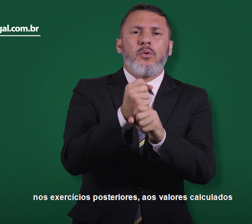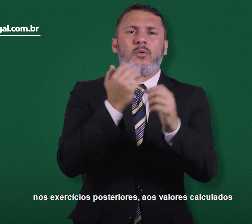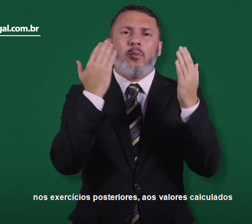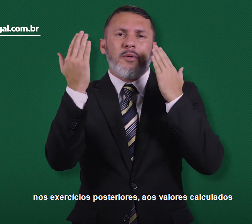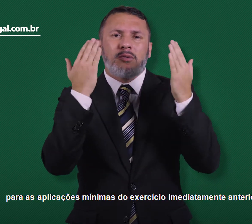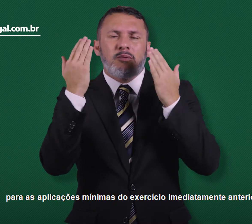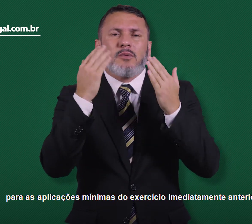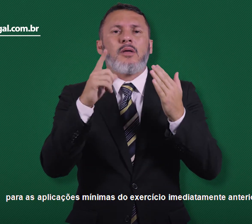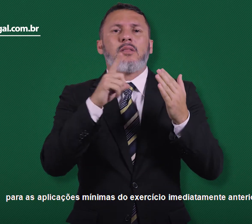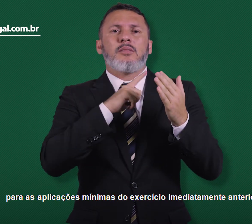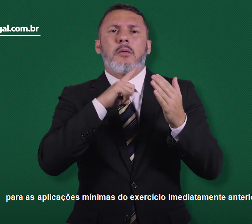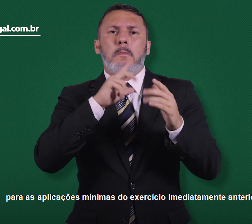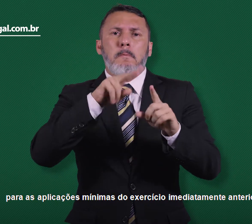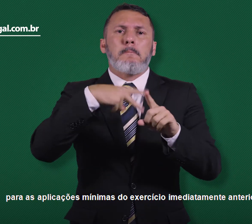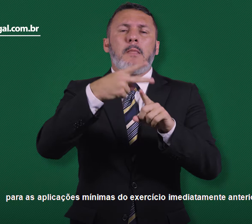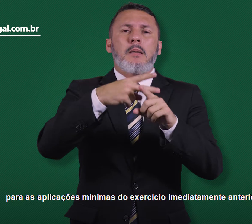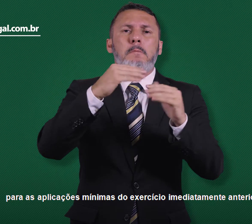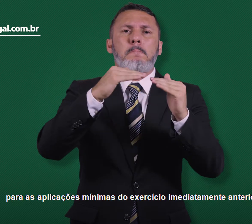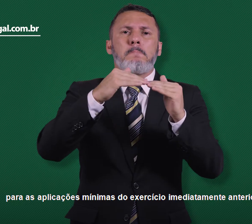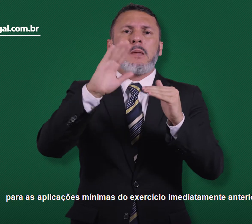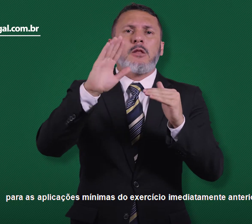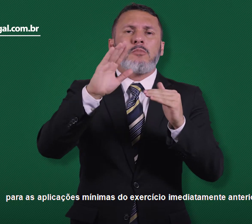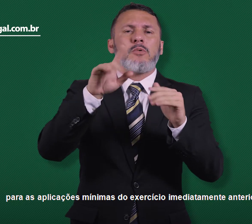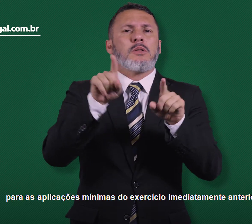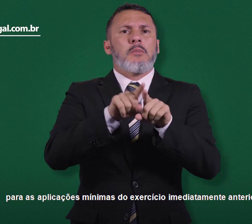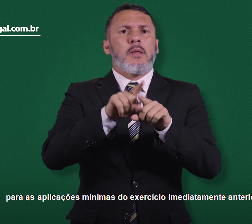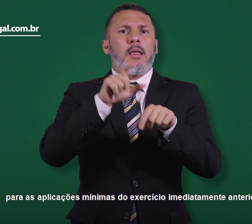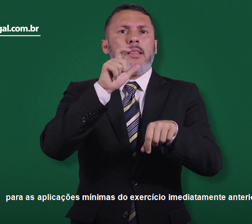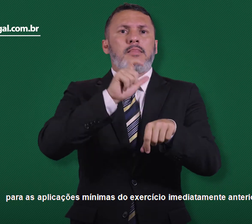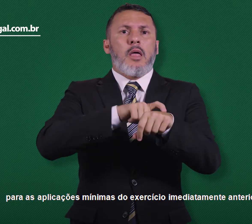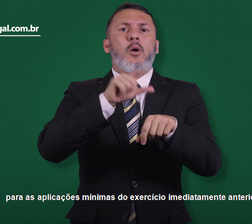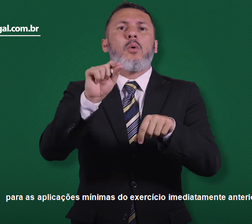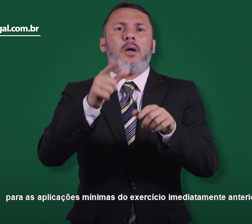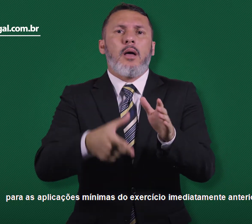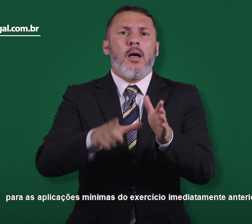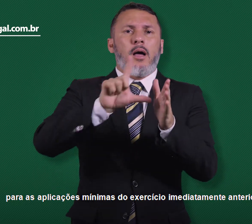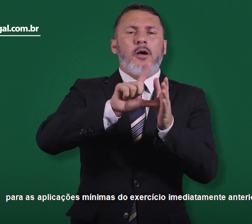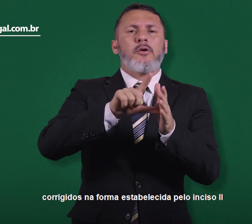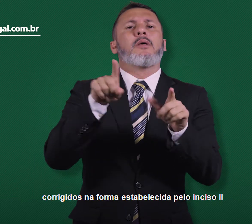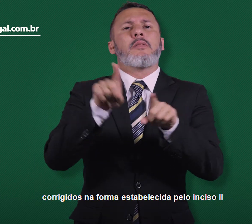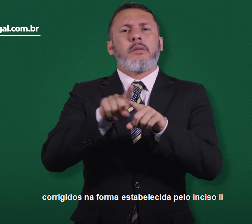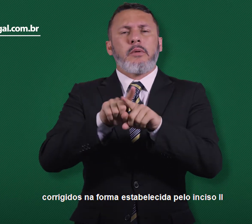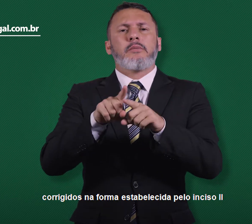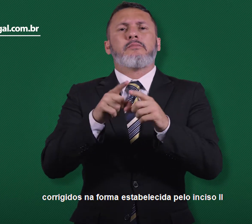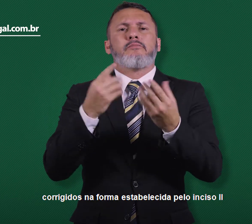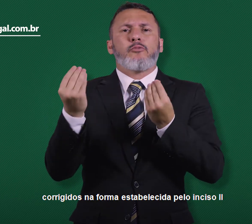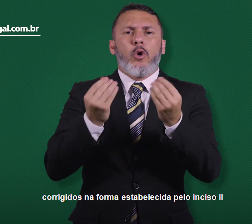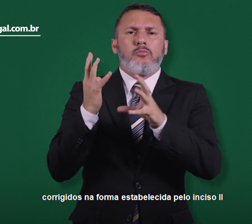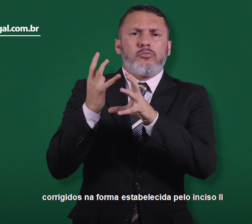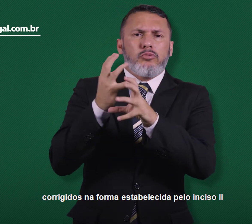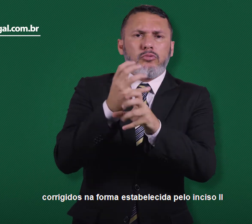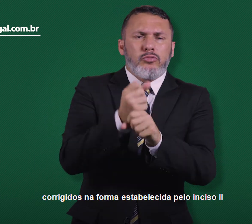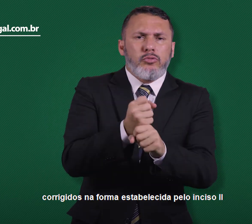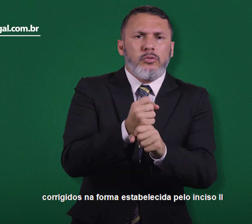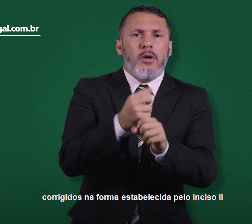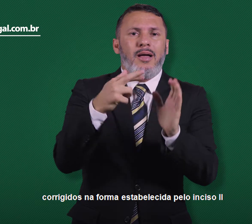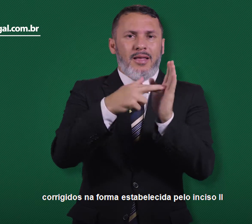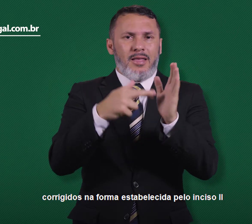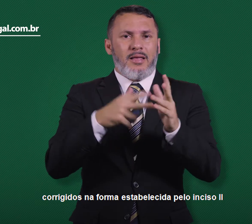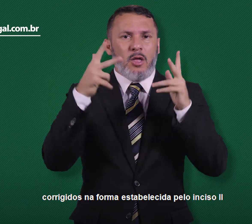calculados para as aplicações mínimas do exercício imediatamente anterior, corrigidos na forma estabelecida pelo inciso